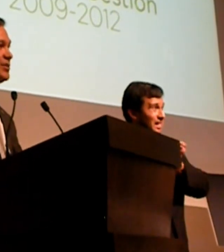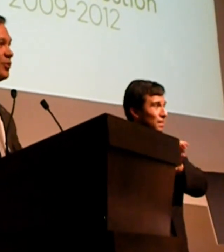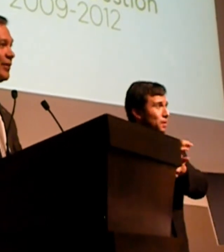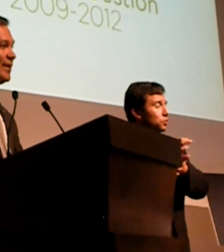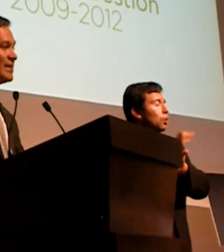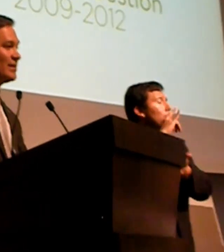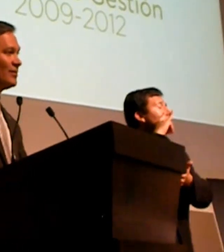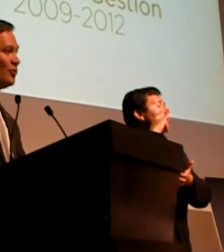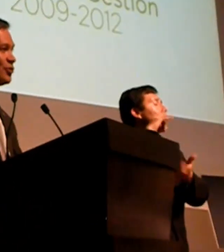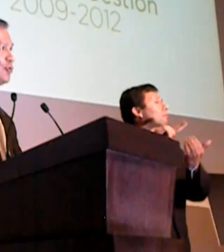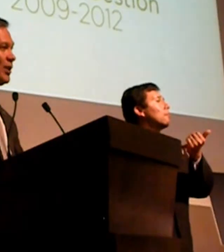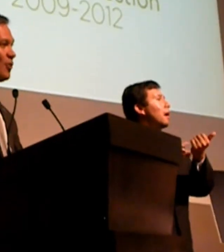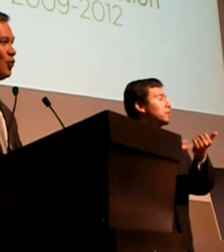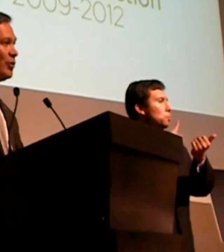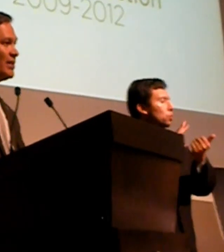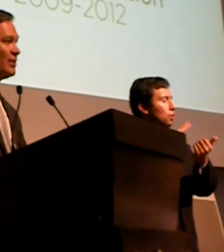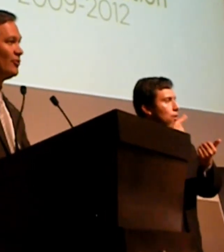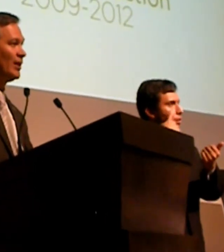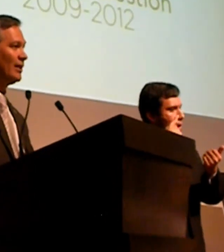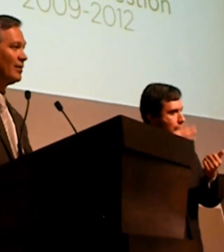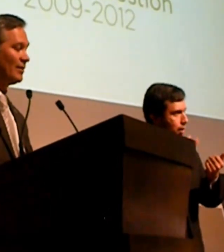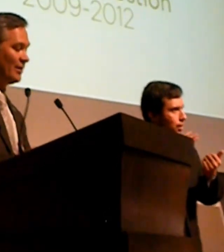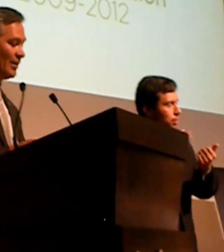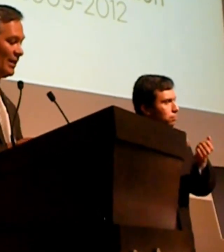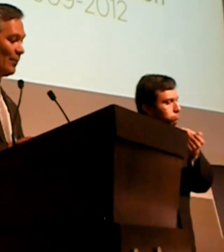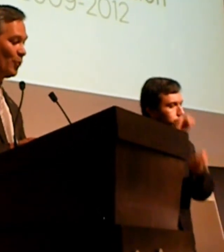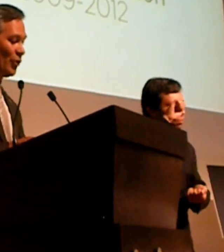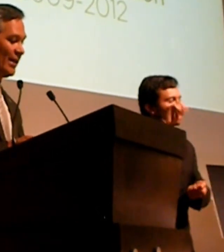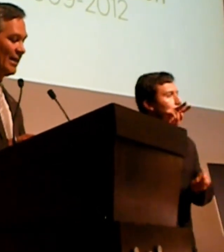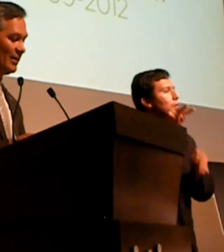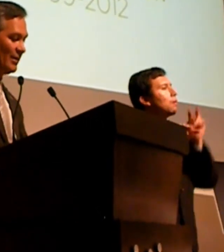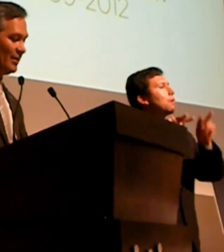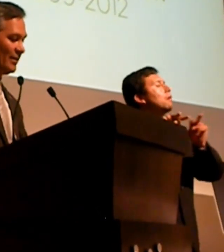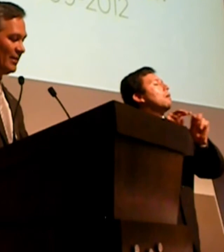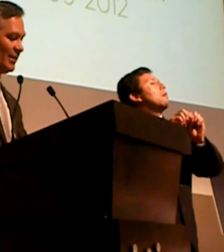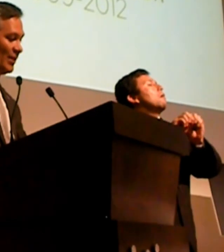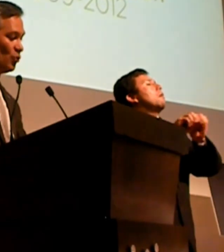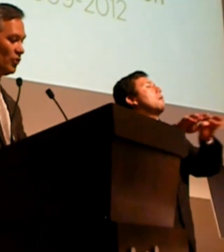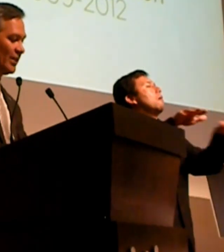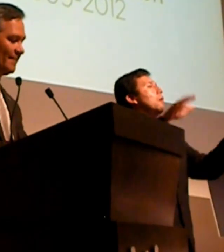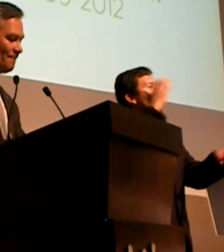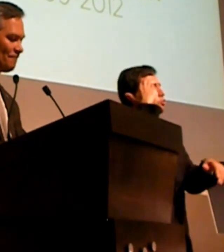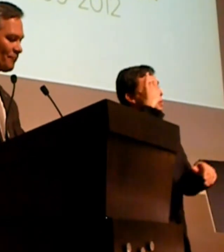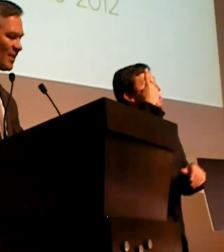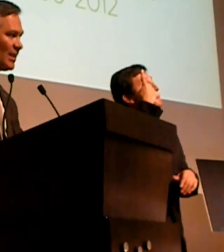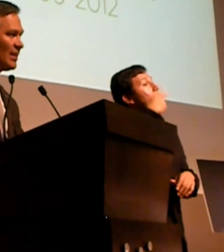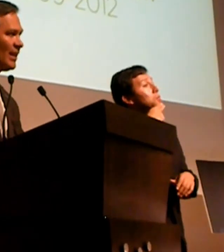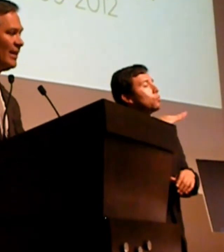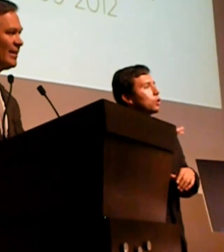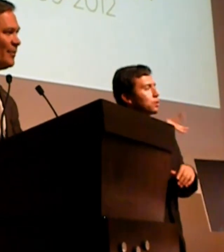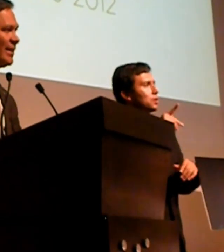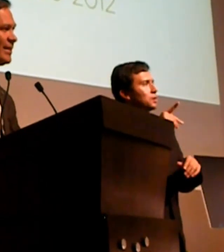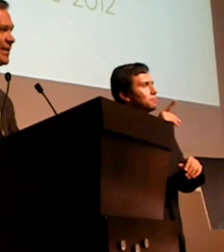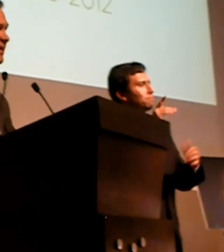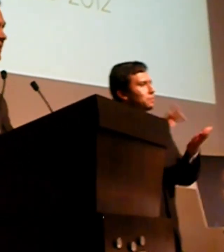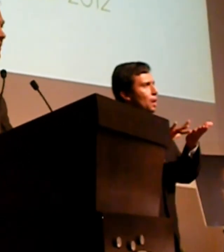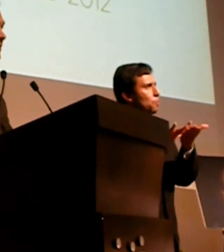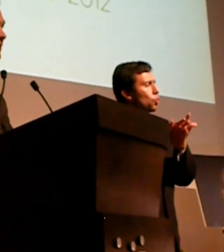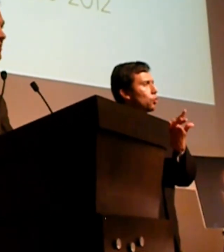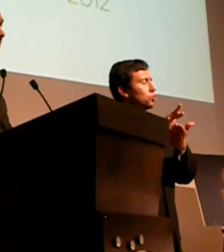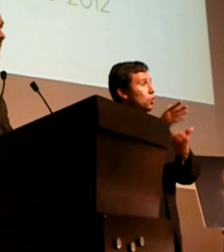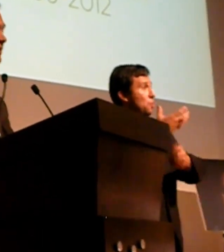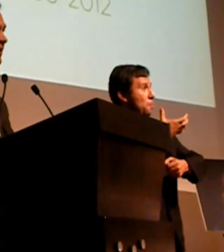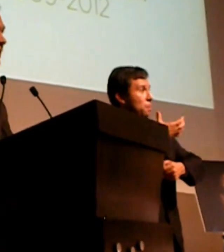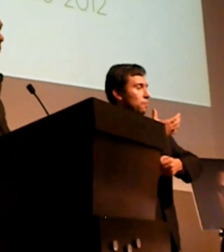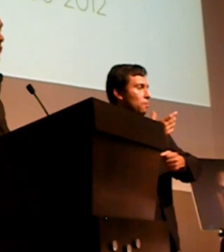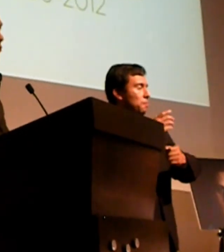el mecanismo que más no solo la cubre, sino la empodera y la nutre, y también tratar